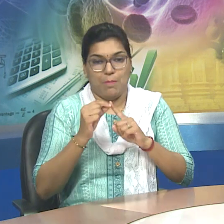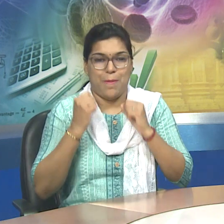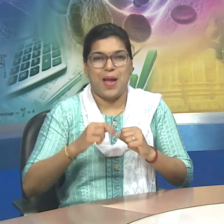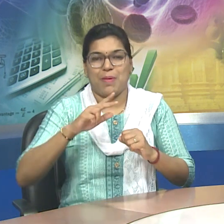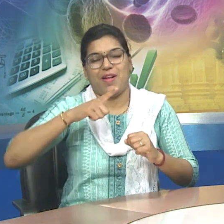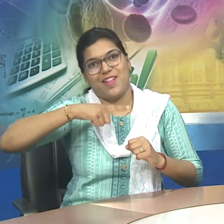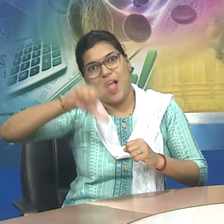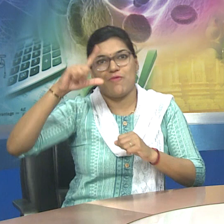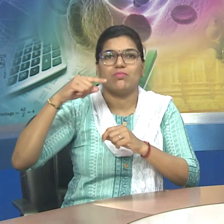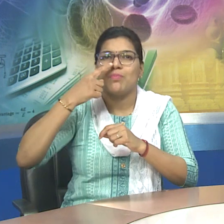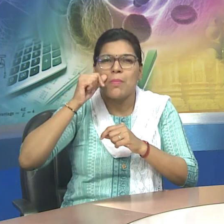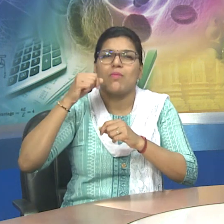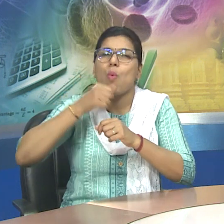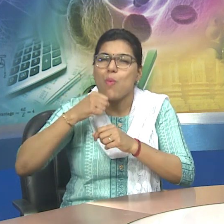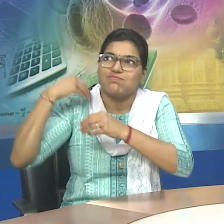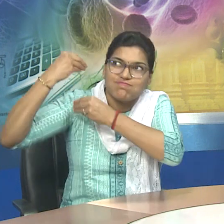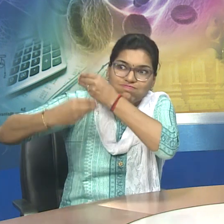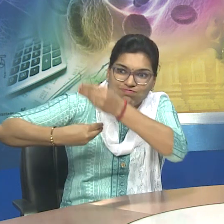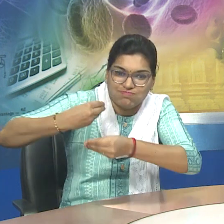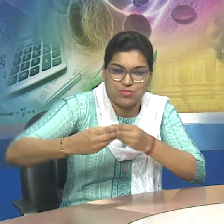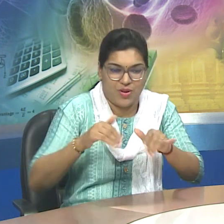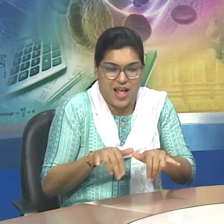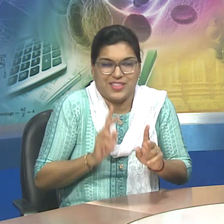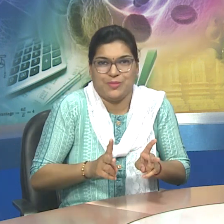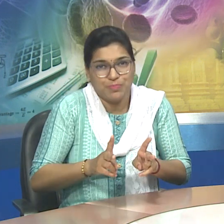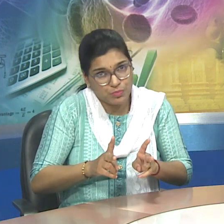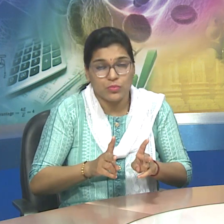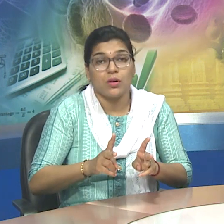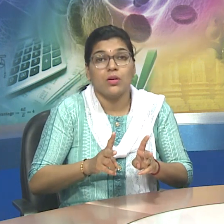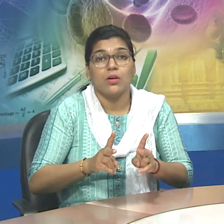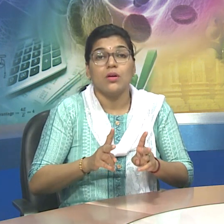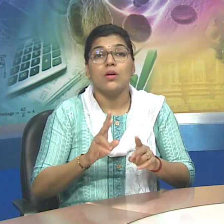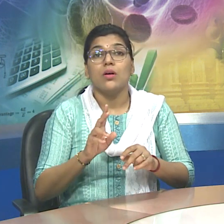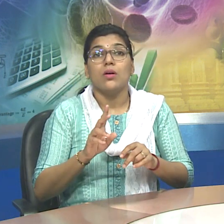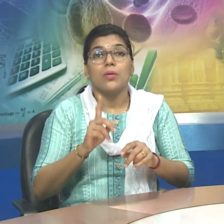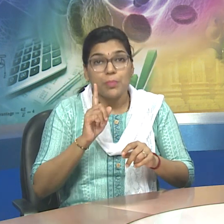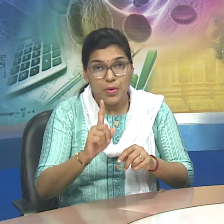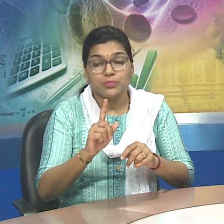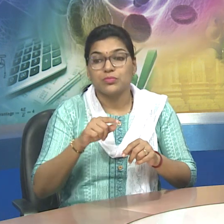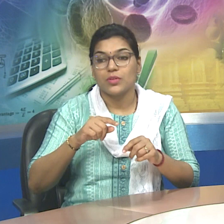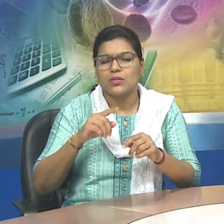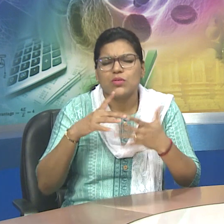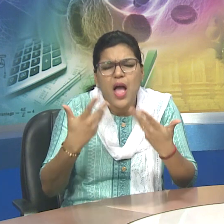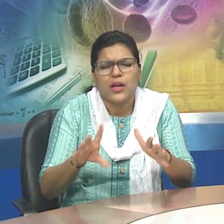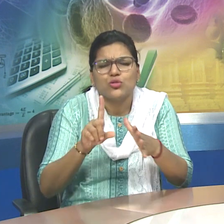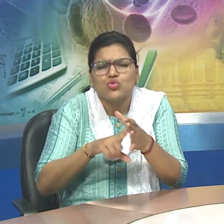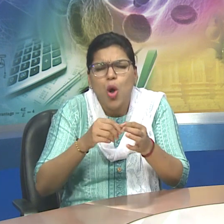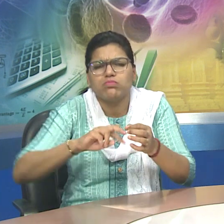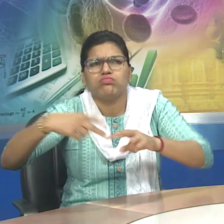दिल्ली से बॉम्बे, बॉम्बे से कलकत्ता, एक जगह से दूसरी जगह जा सकते हैं, पर राज्य वहीं रहते हैं। तो राज्य जो है, स्टेट जो है,